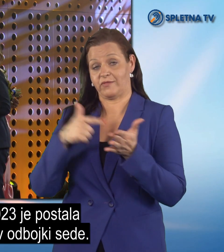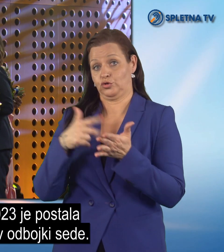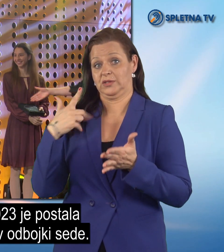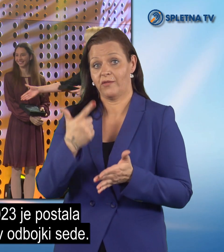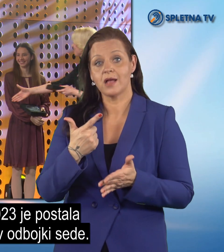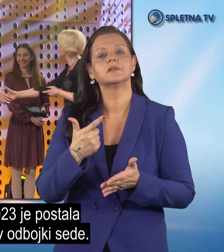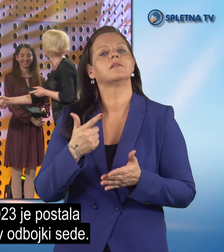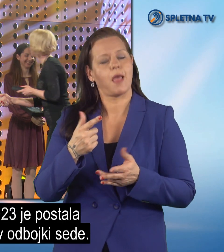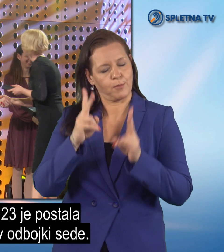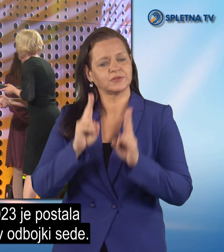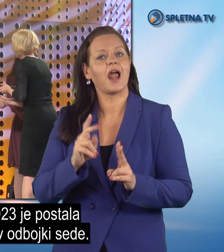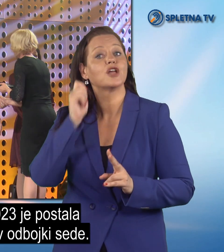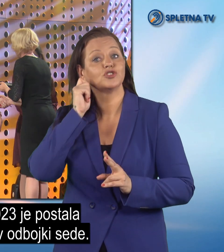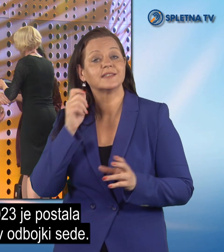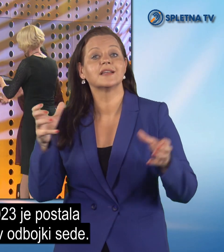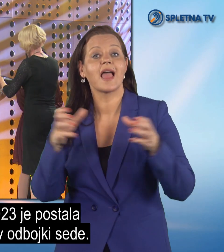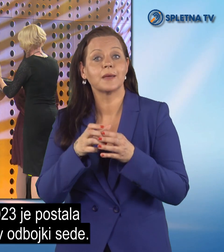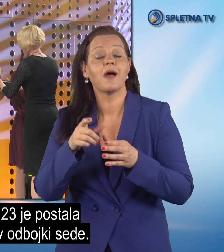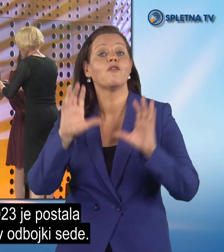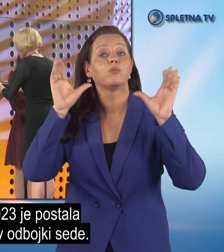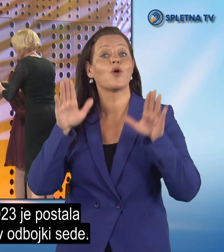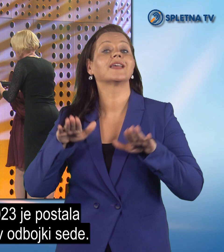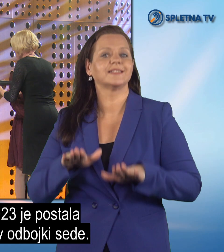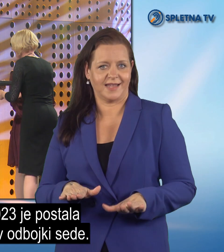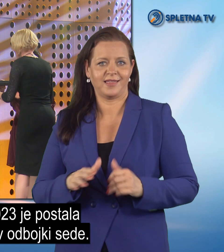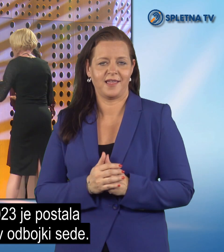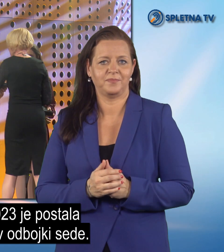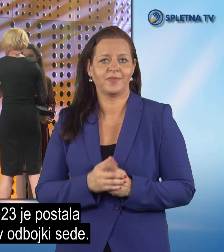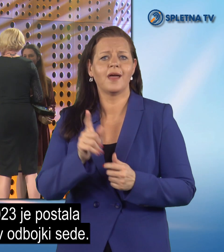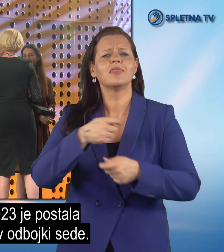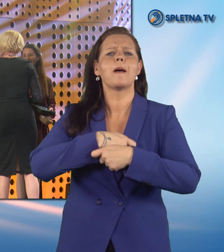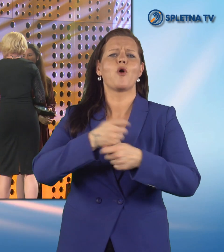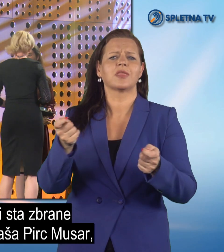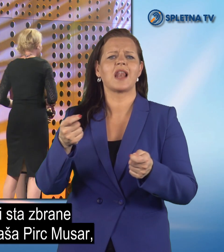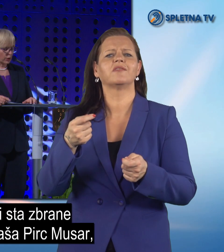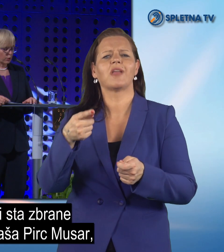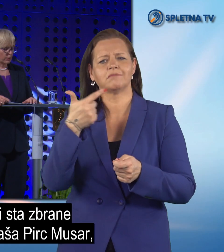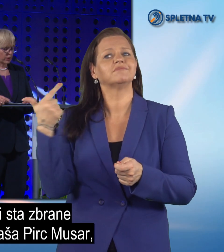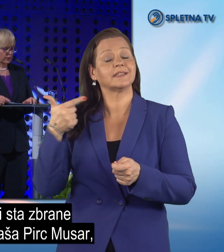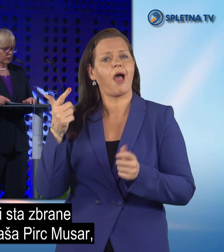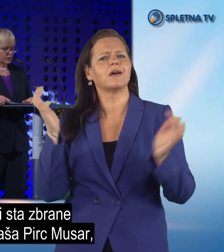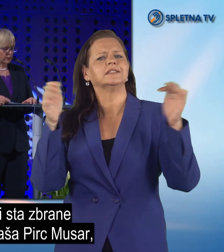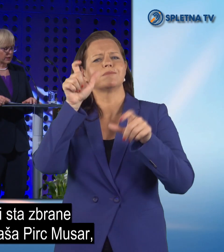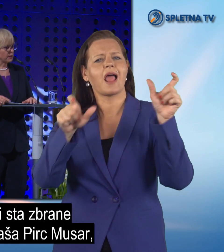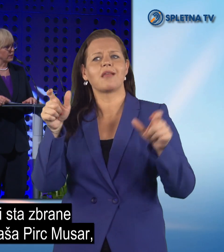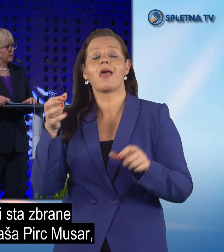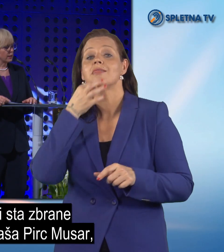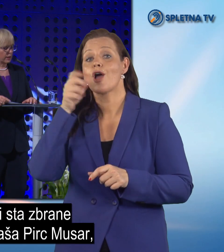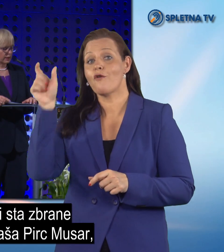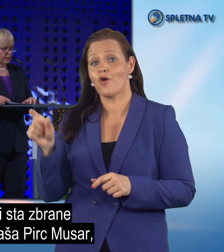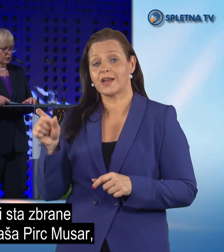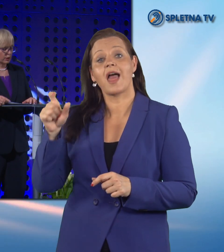Ekipa leta 2023 je postala ženska ekipa v odbojki sede. Na podelitvi sta zbrane nagovorila